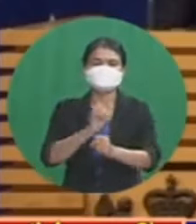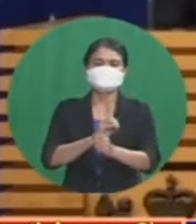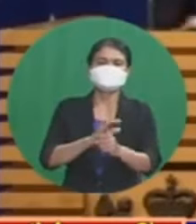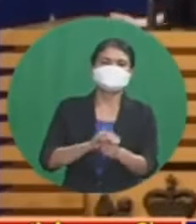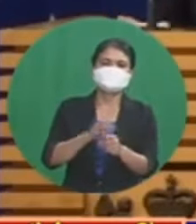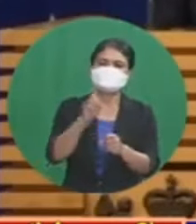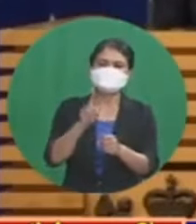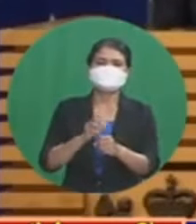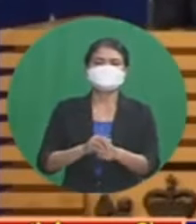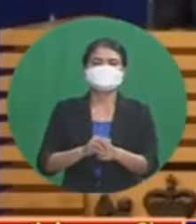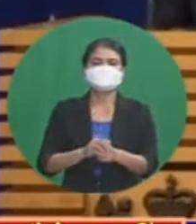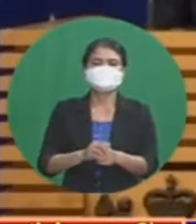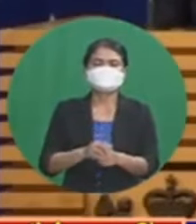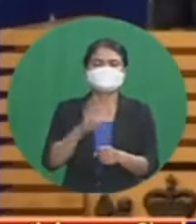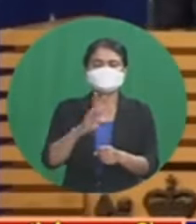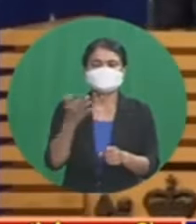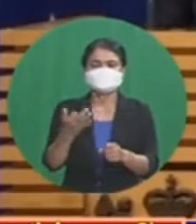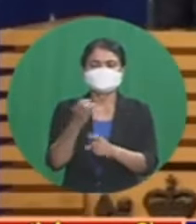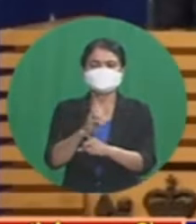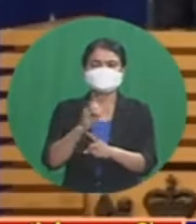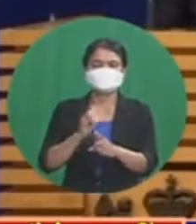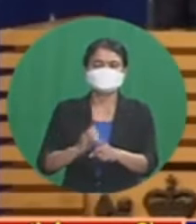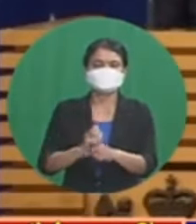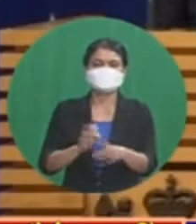យ៉ាងហោចណាស់មួយដង47ភបានទទួលចវសាំងគ្រប់ចំនួន